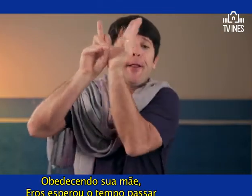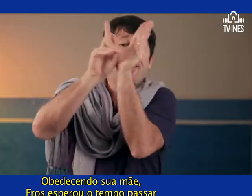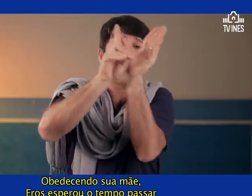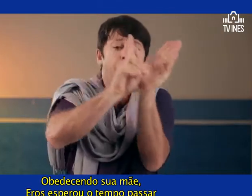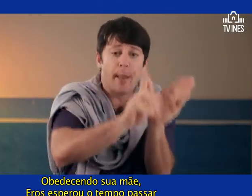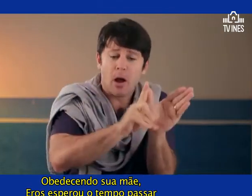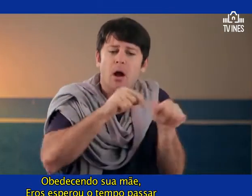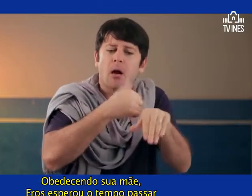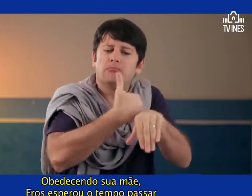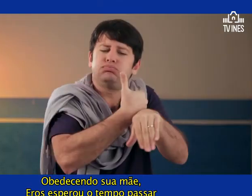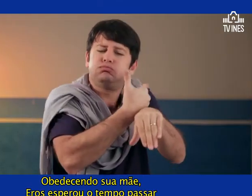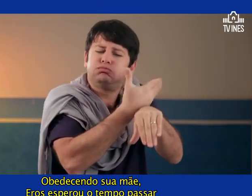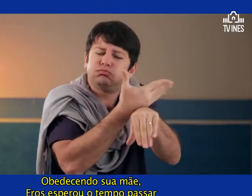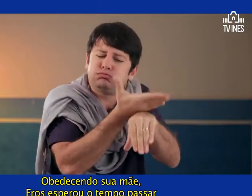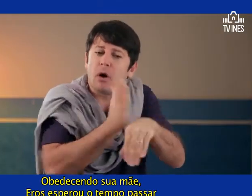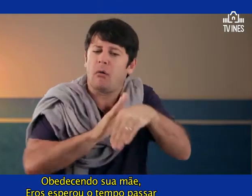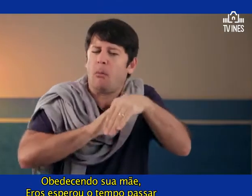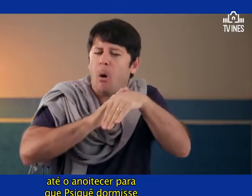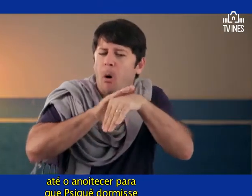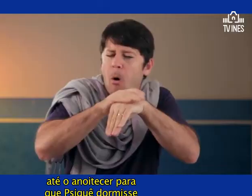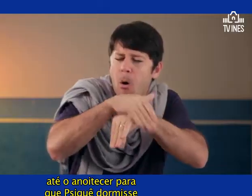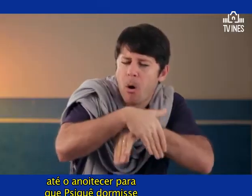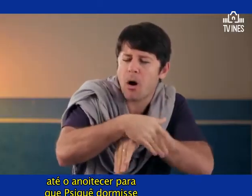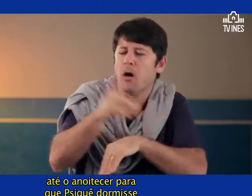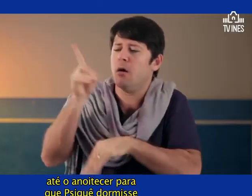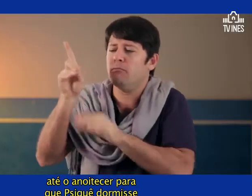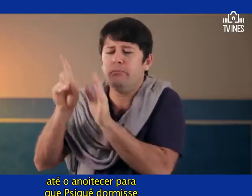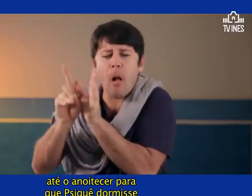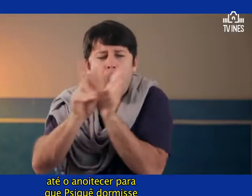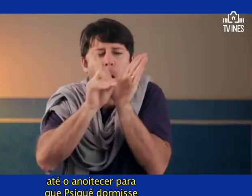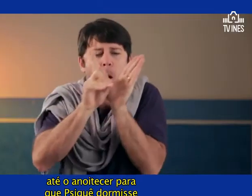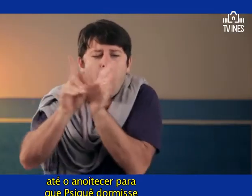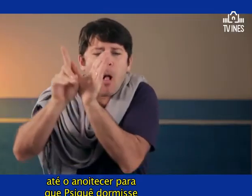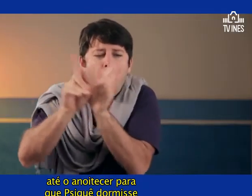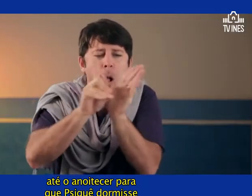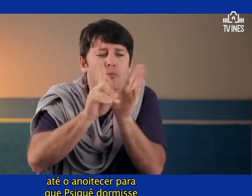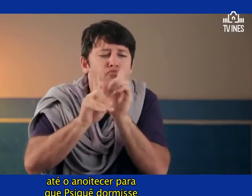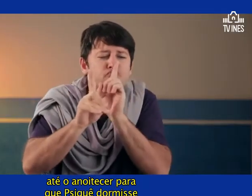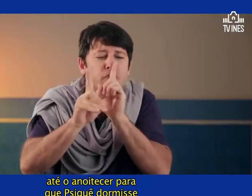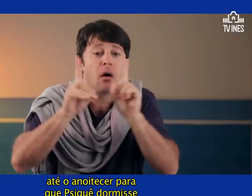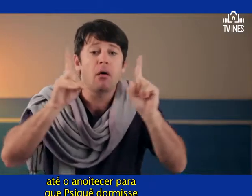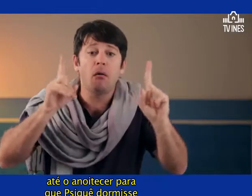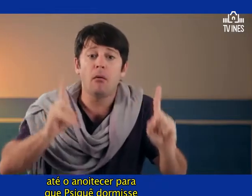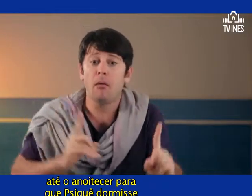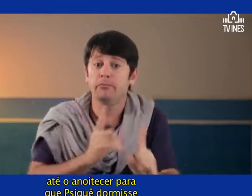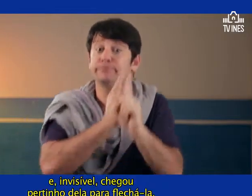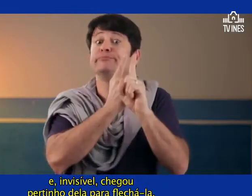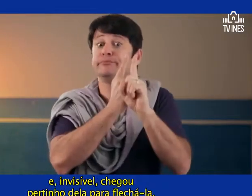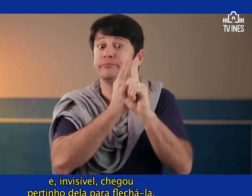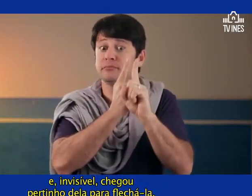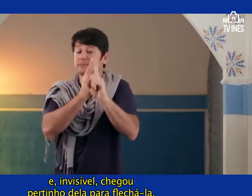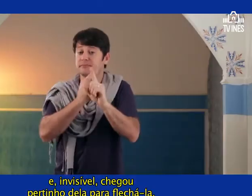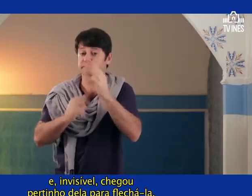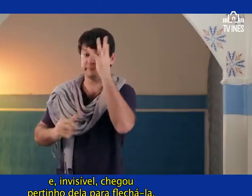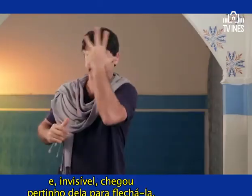Eros esperou o tempo passar até o anoitecer para que Psyche dormisse e, invisível,